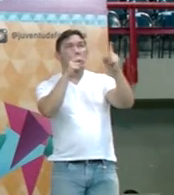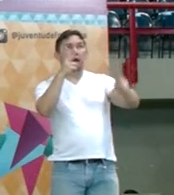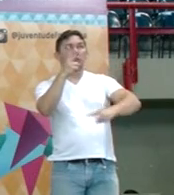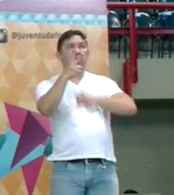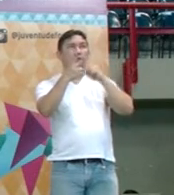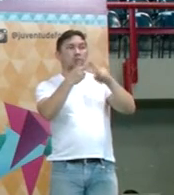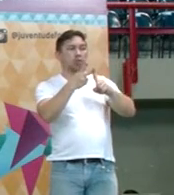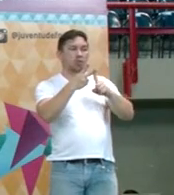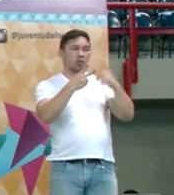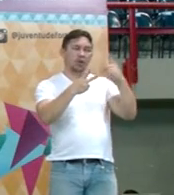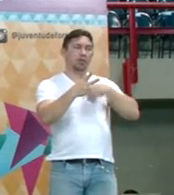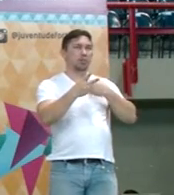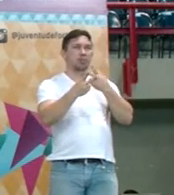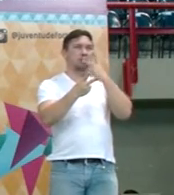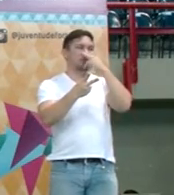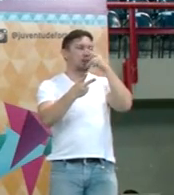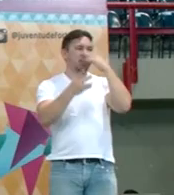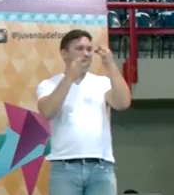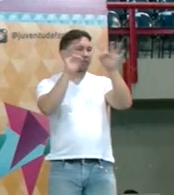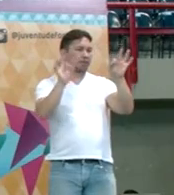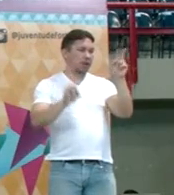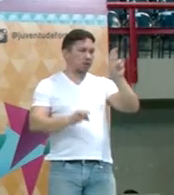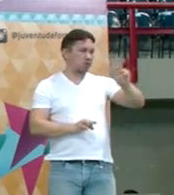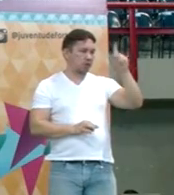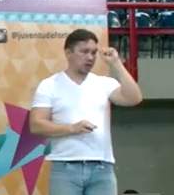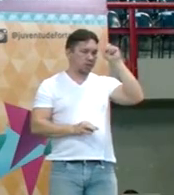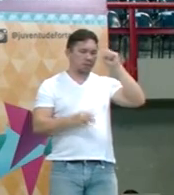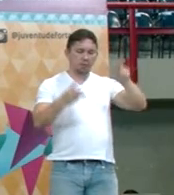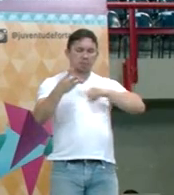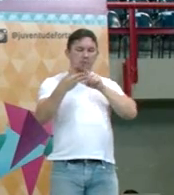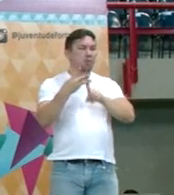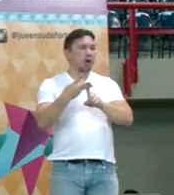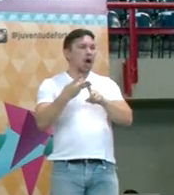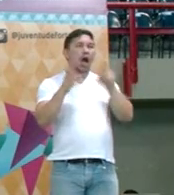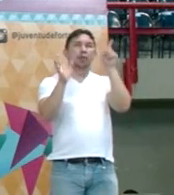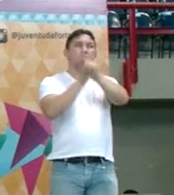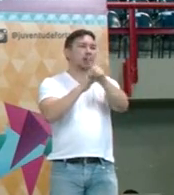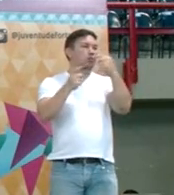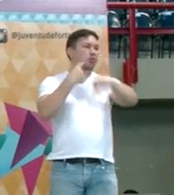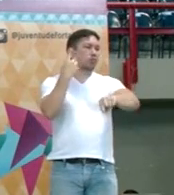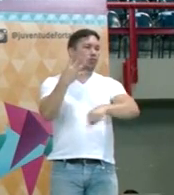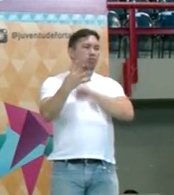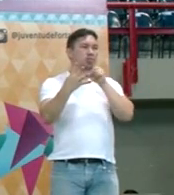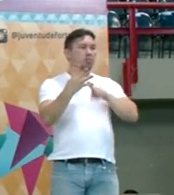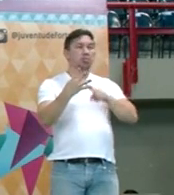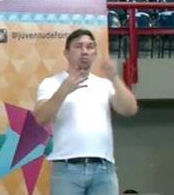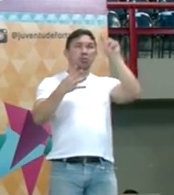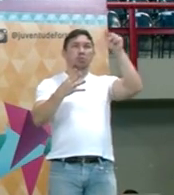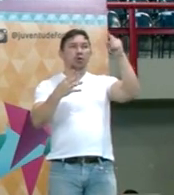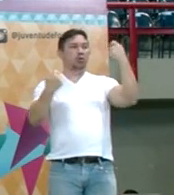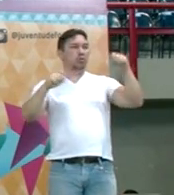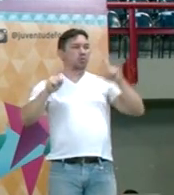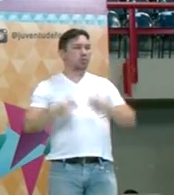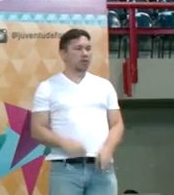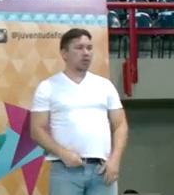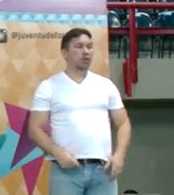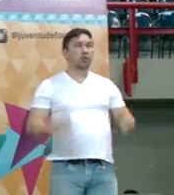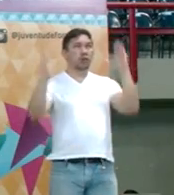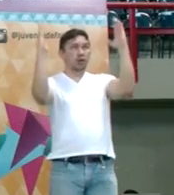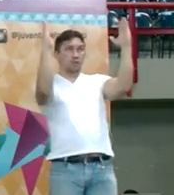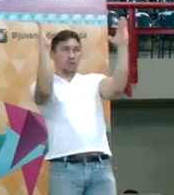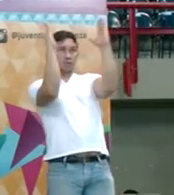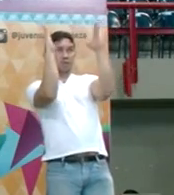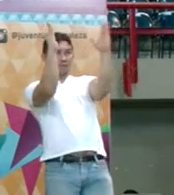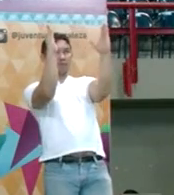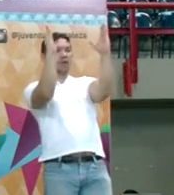não pode ser clichê, não pode ser com perguntas, não precisa de ponto, ele fica